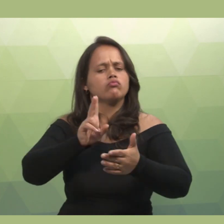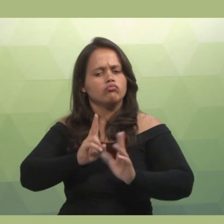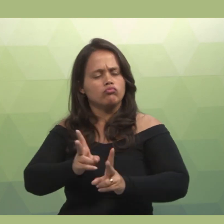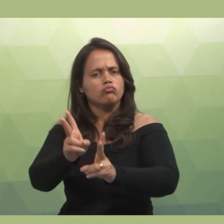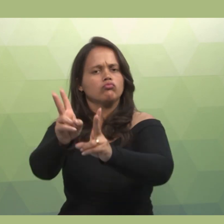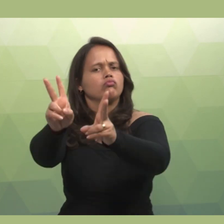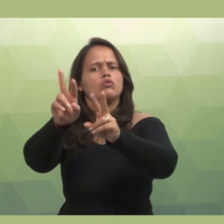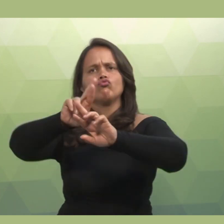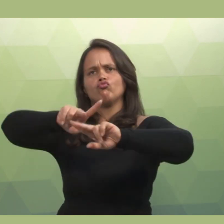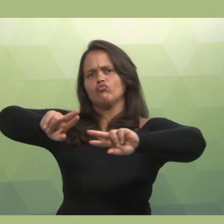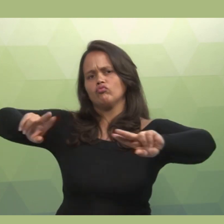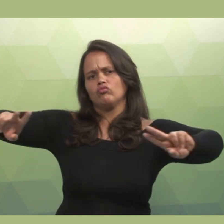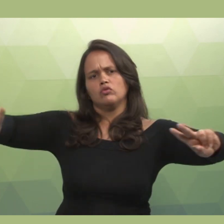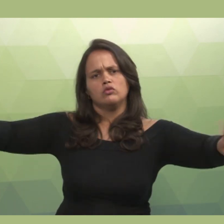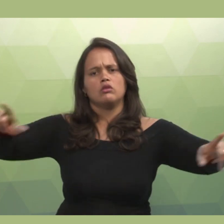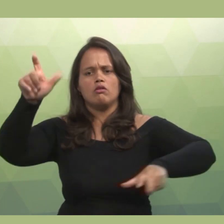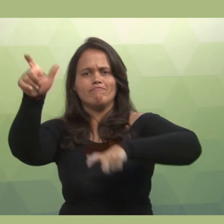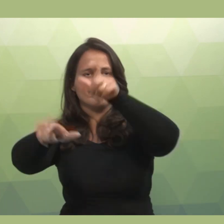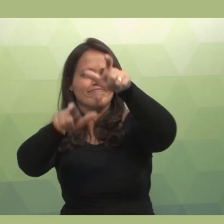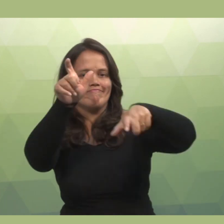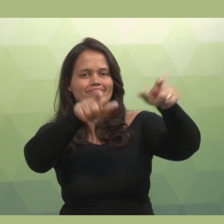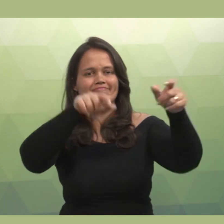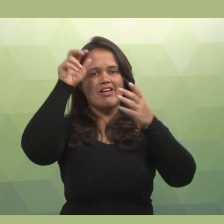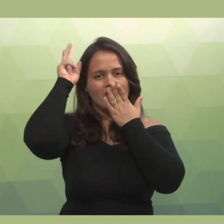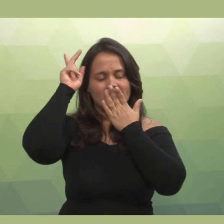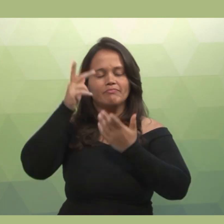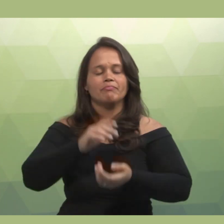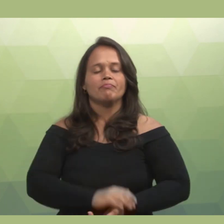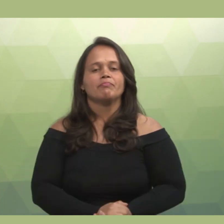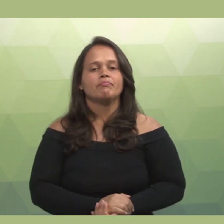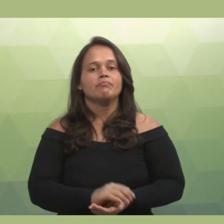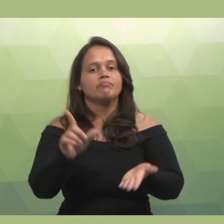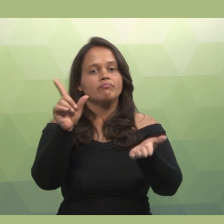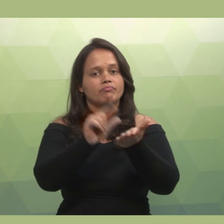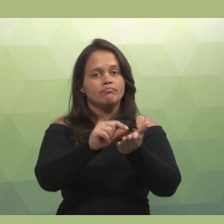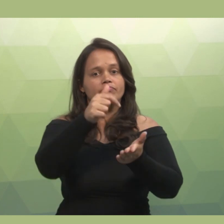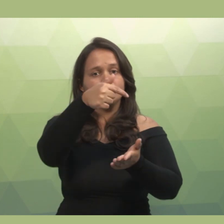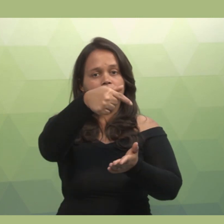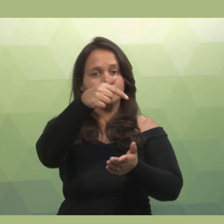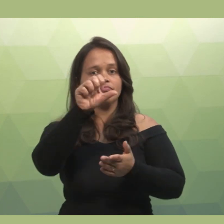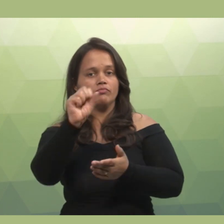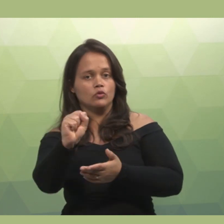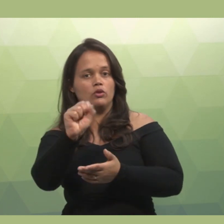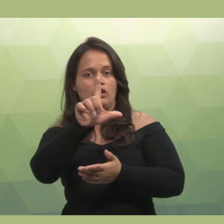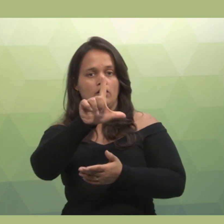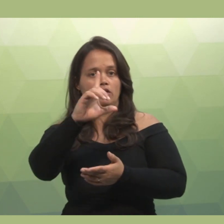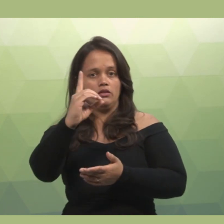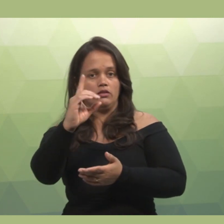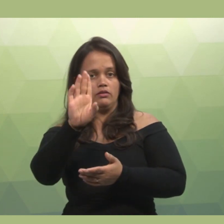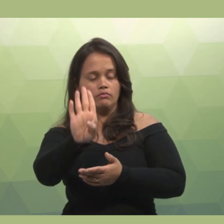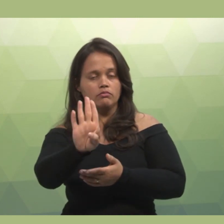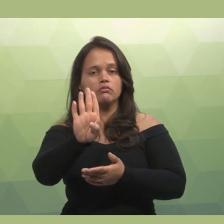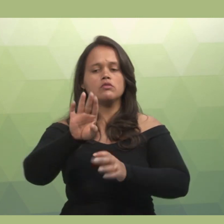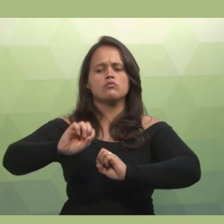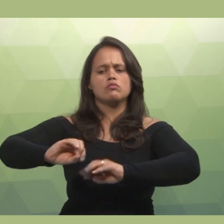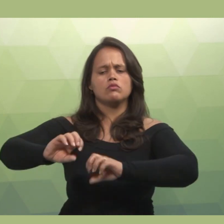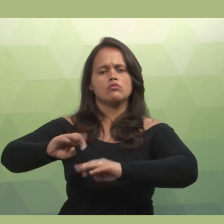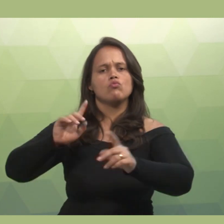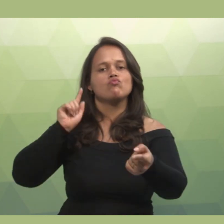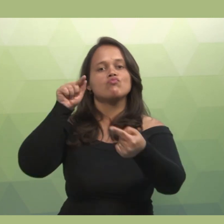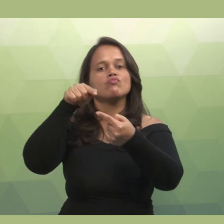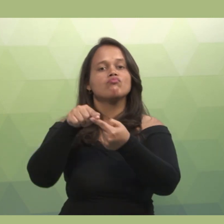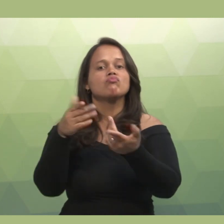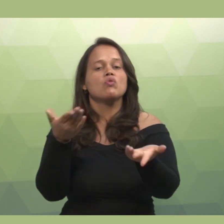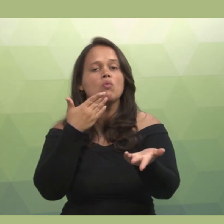a afirmação e manutenção da sua diversidade étnica. De acordo com o artigo 78 da